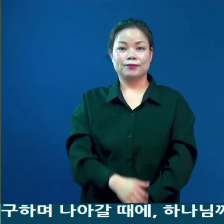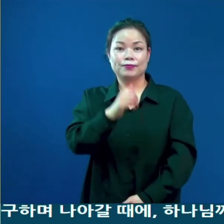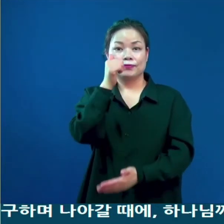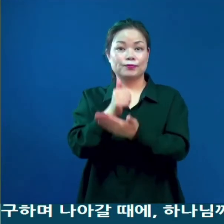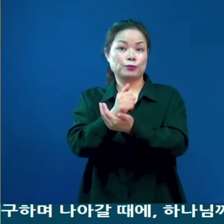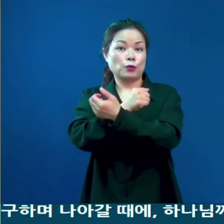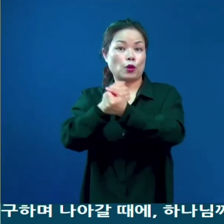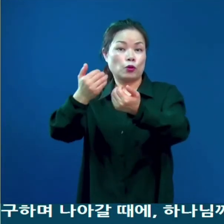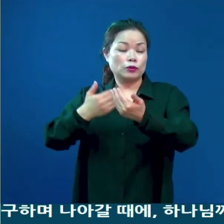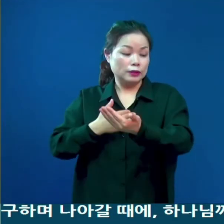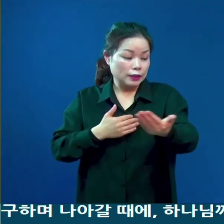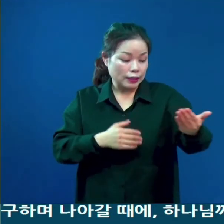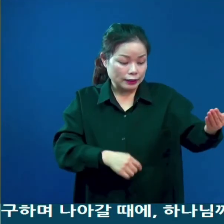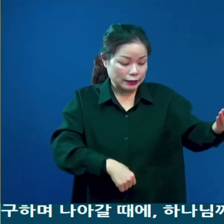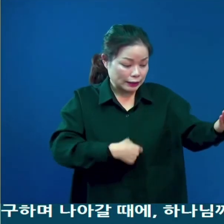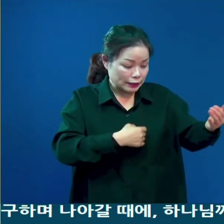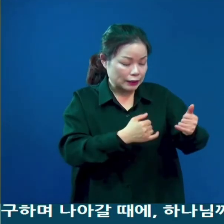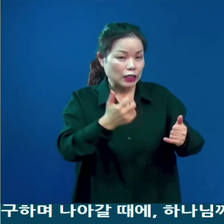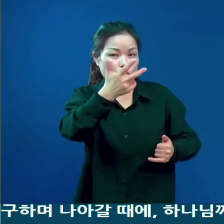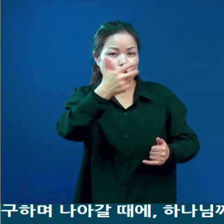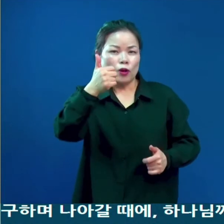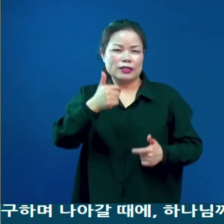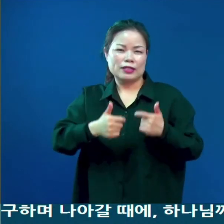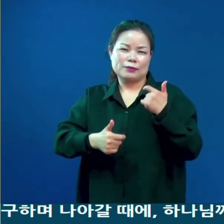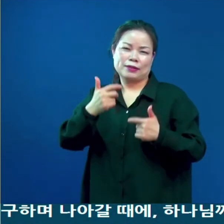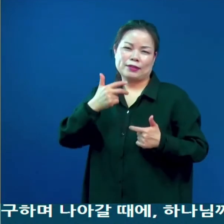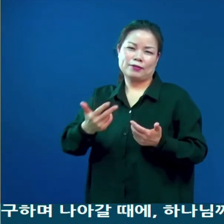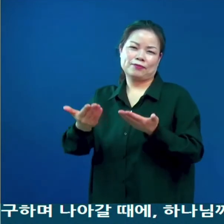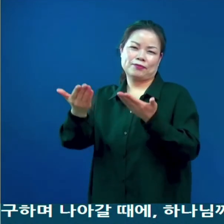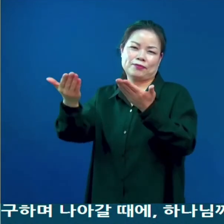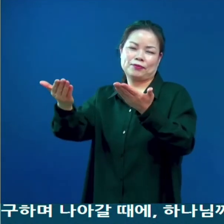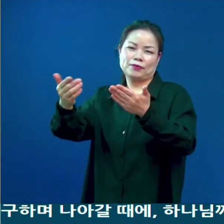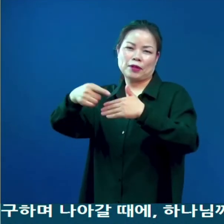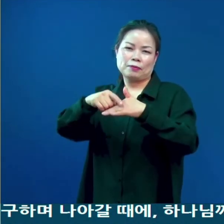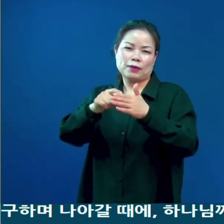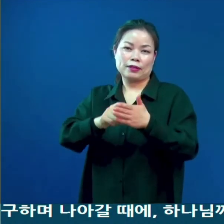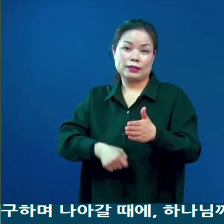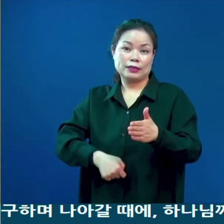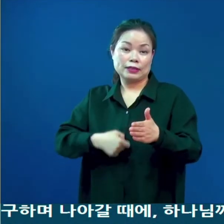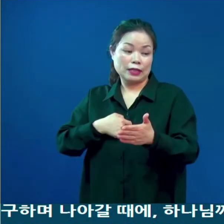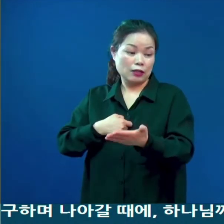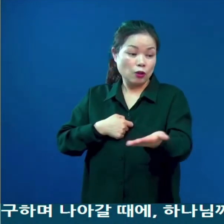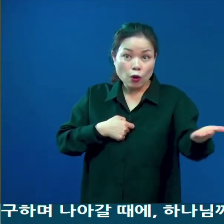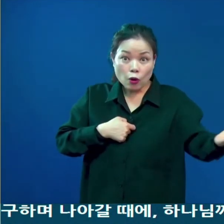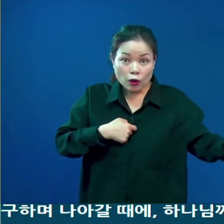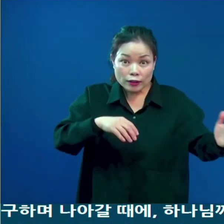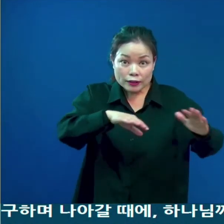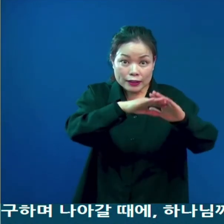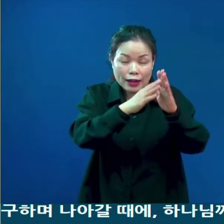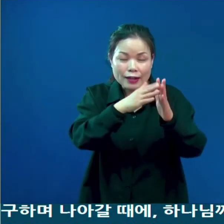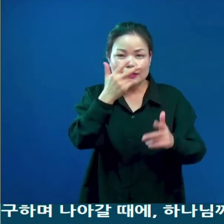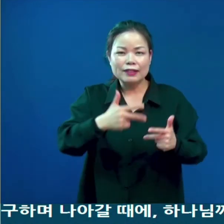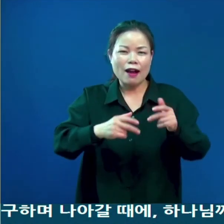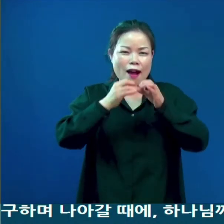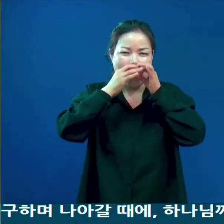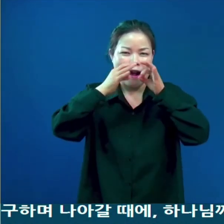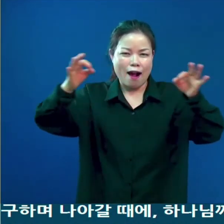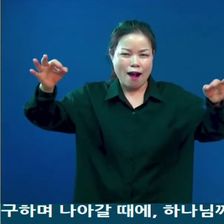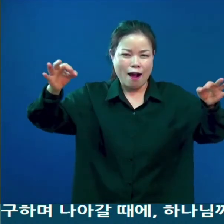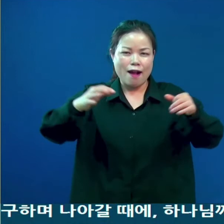죄 용서함을 받은 너희 의인들아 여호와를 기뻐하며 즐거워할지어다. 마음이 정직한 너희들아 다 즐거이